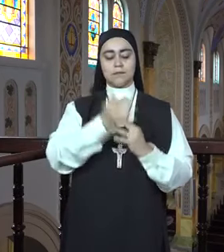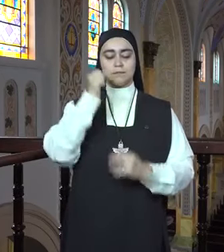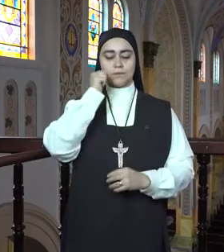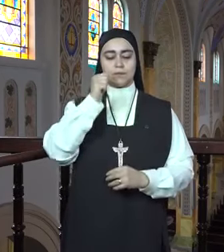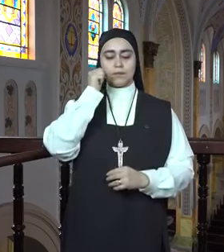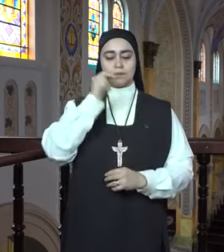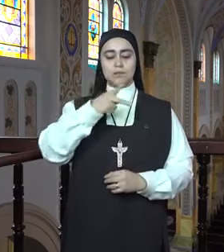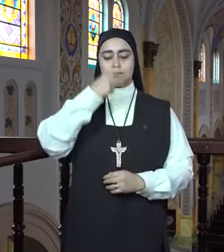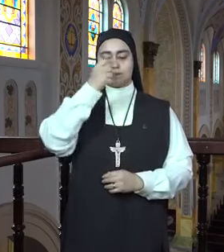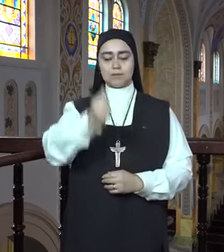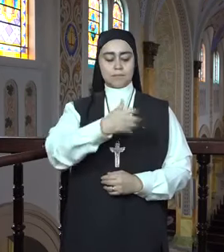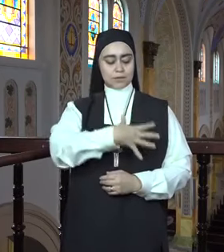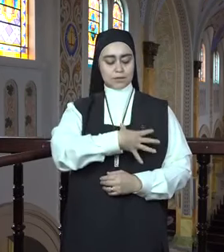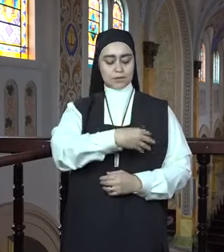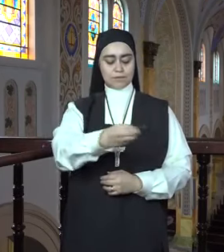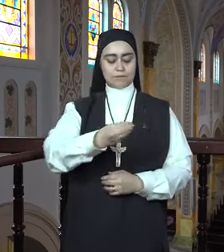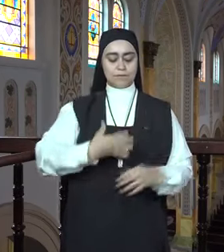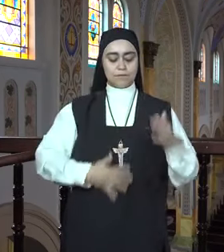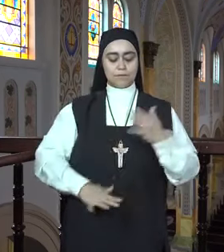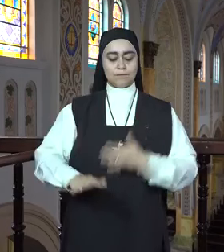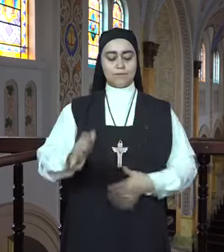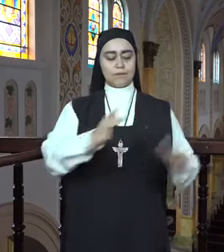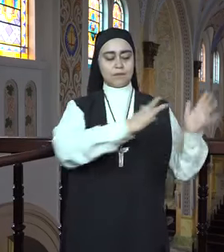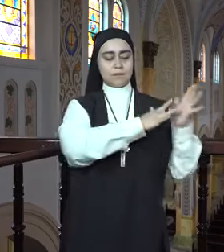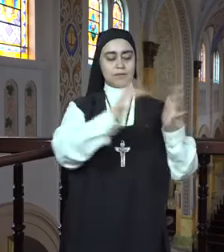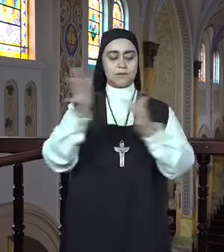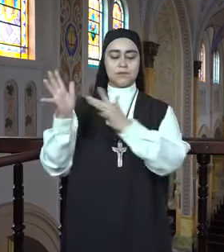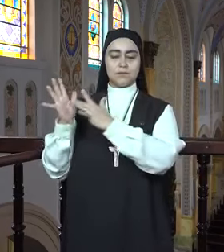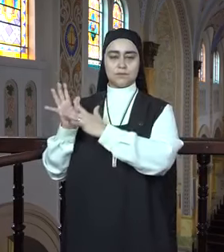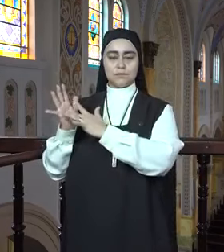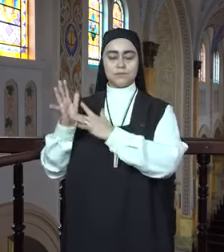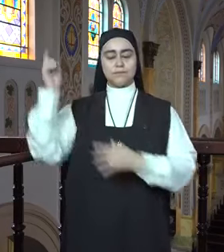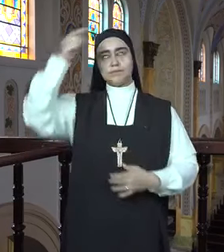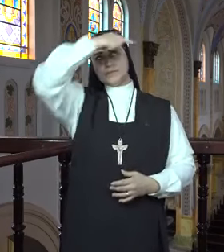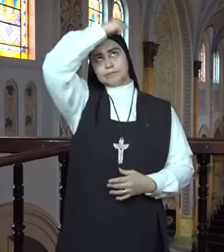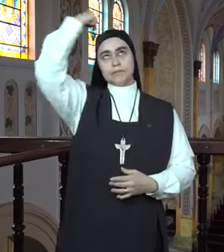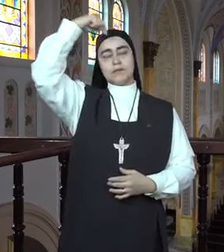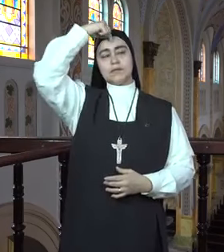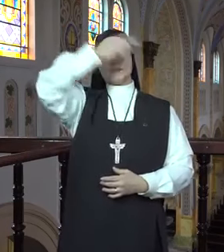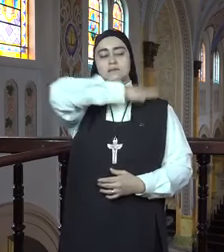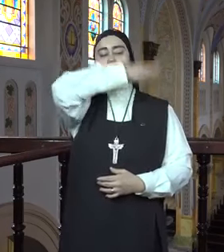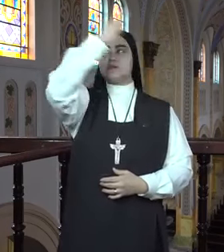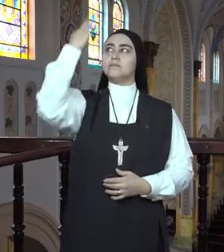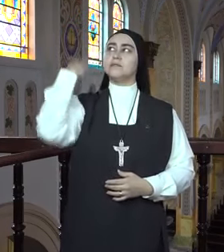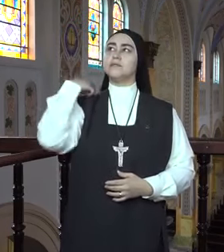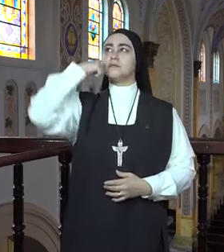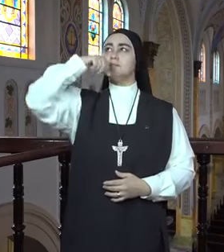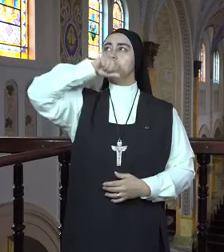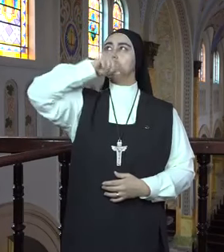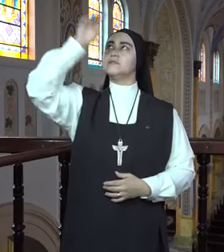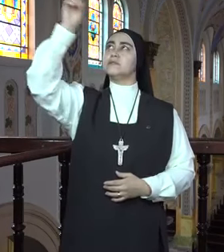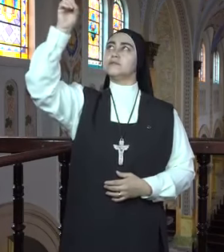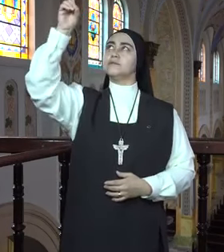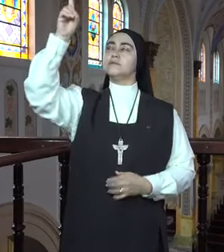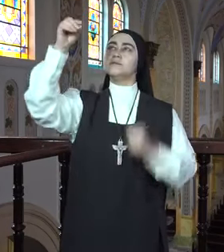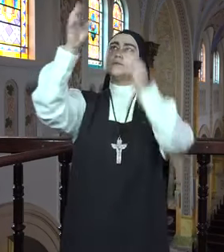as mulheres, e bendito é o fruto do vosso ventre, Jesus. Santa Maria, Mãe de Deus,